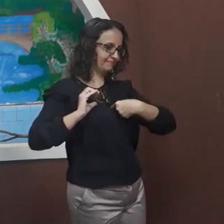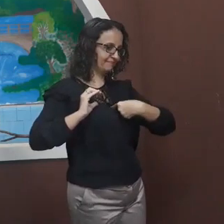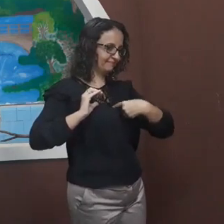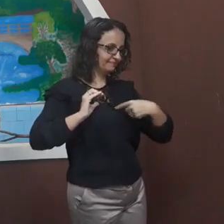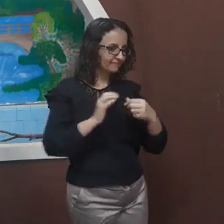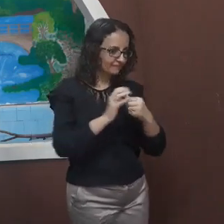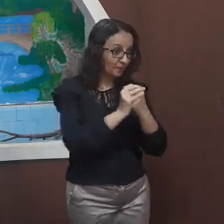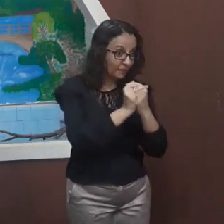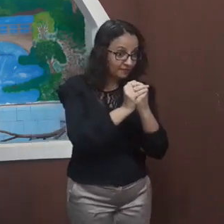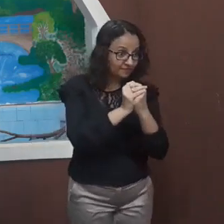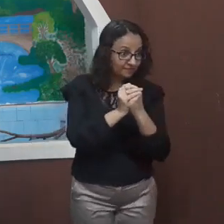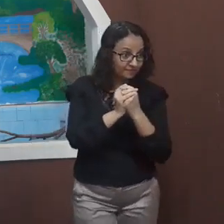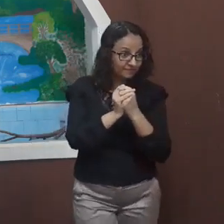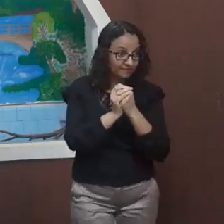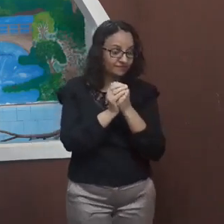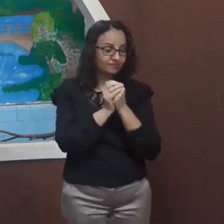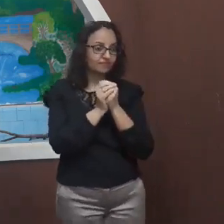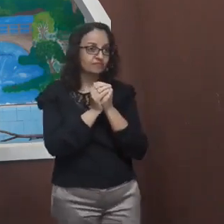E foi uma viagem